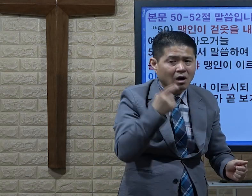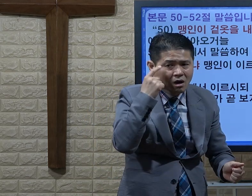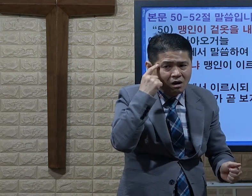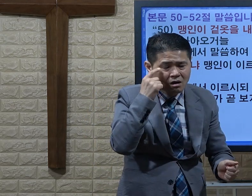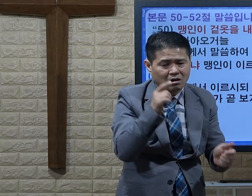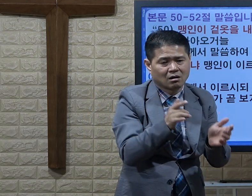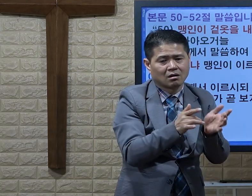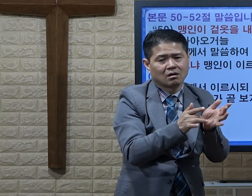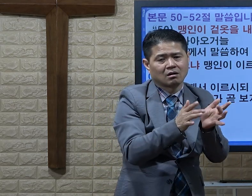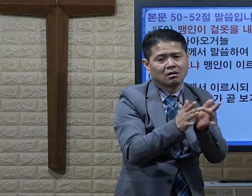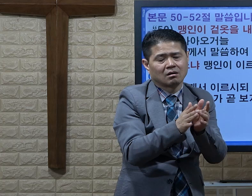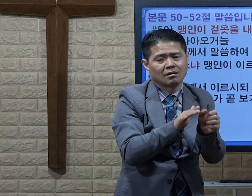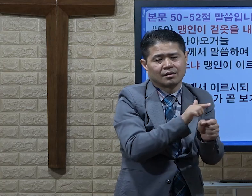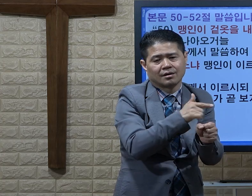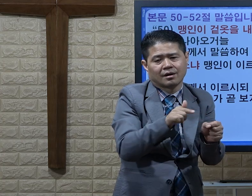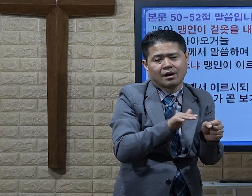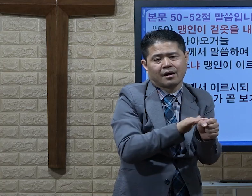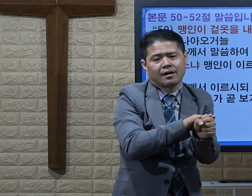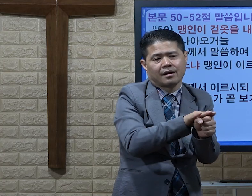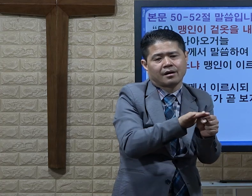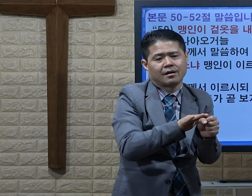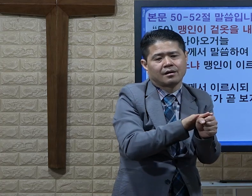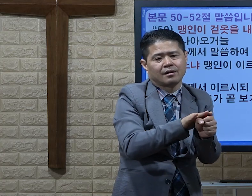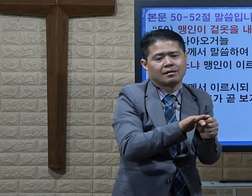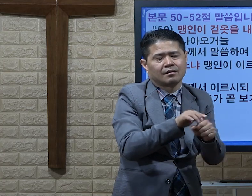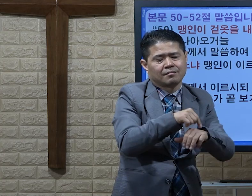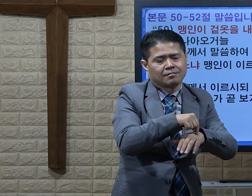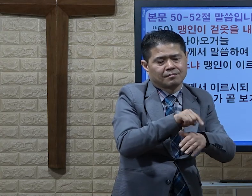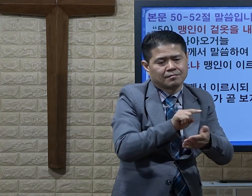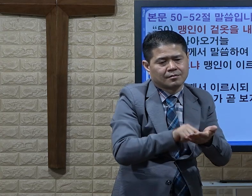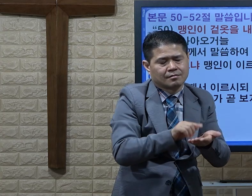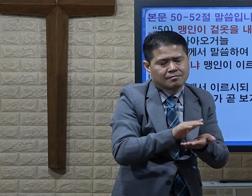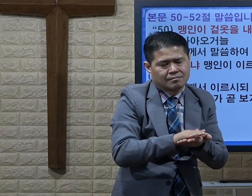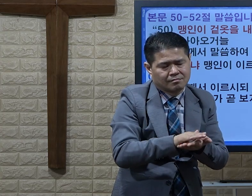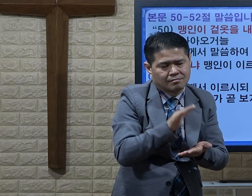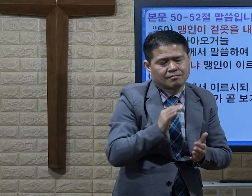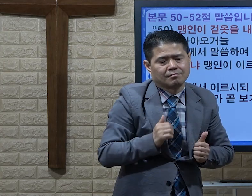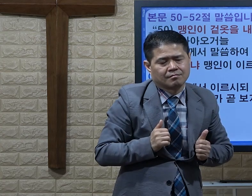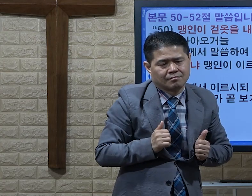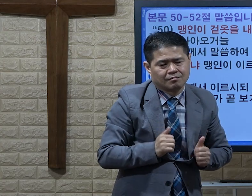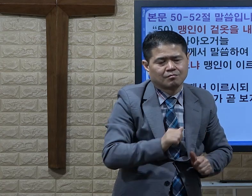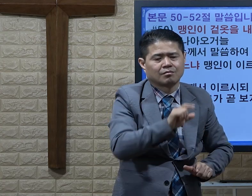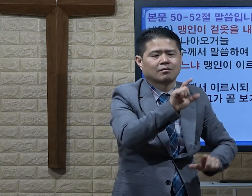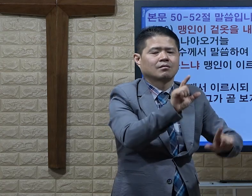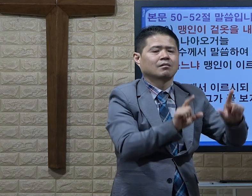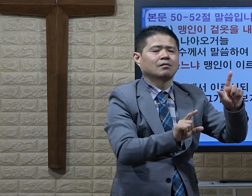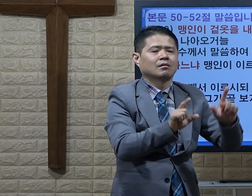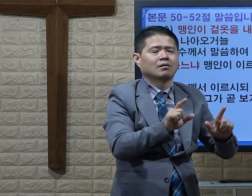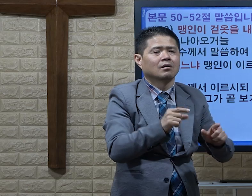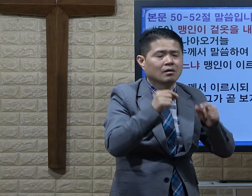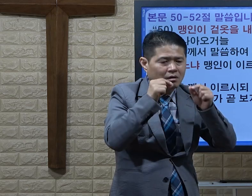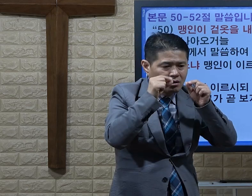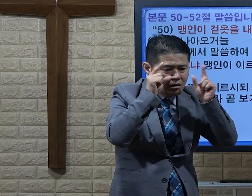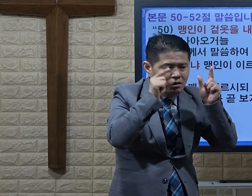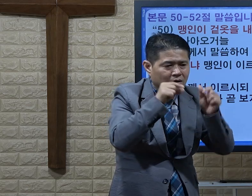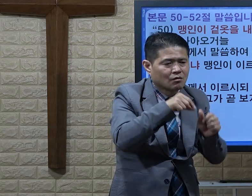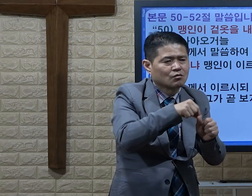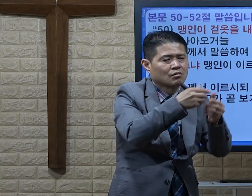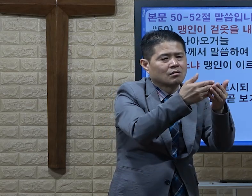예수님을 따랐습니다. 그만큼 예수님을 사랑하고 마음으로 뜨겁게 그를 따라서 실행하고 싶었기